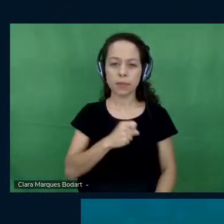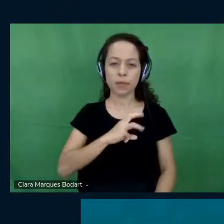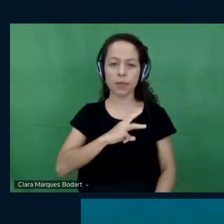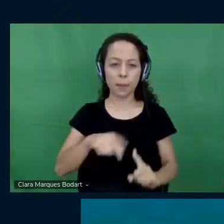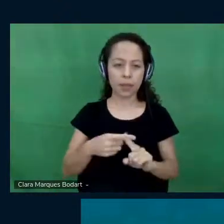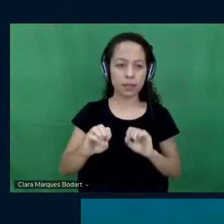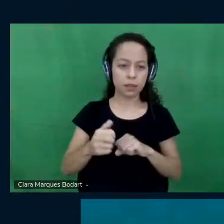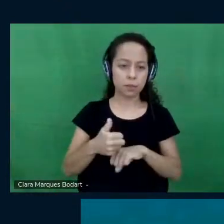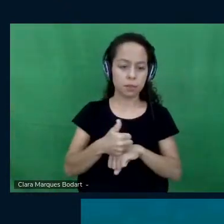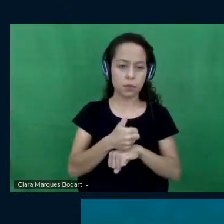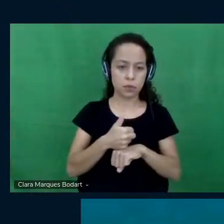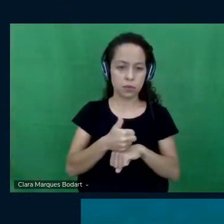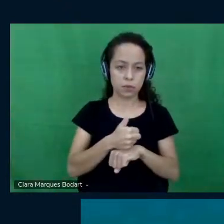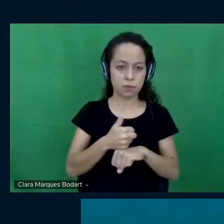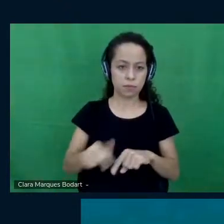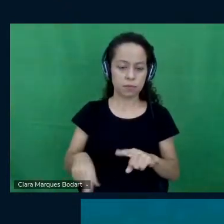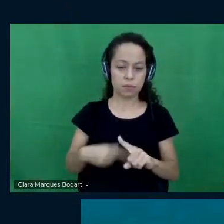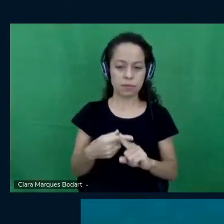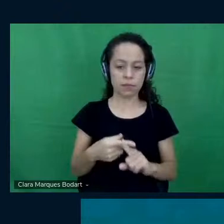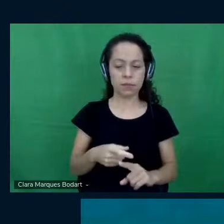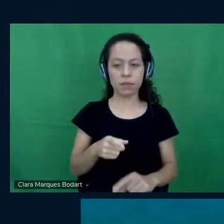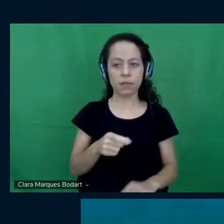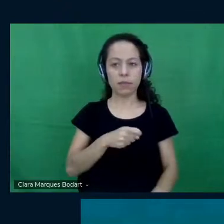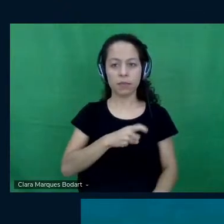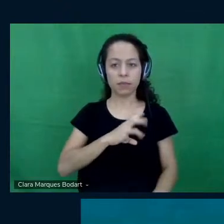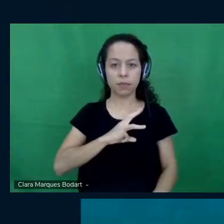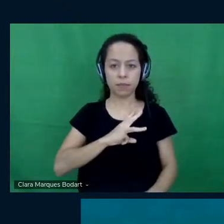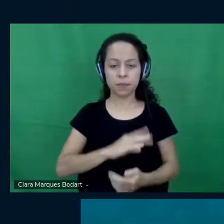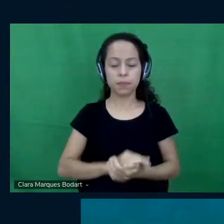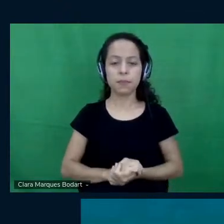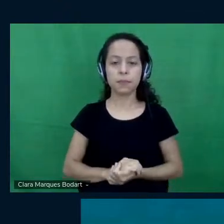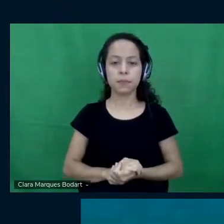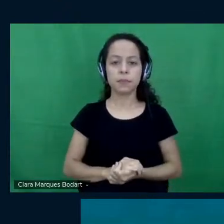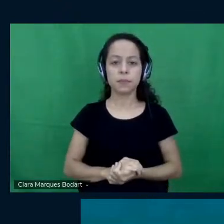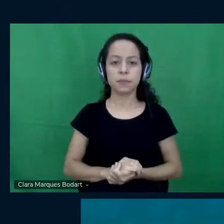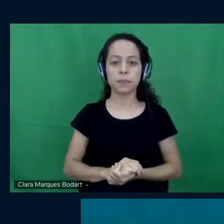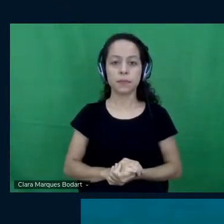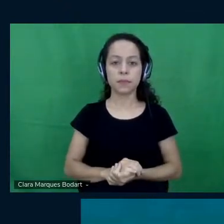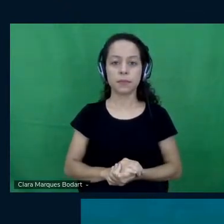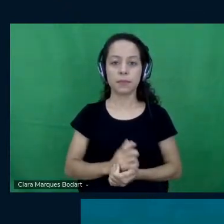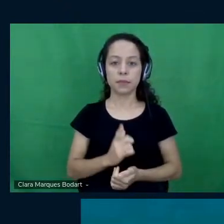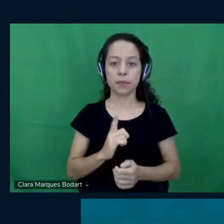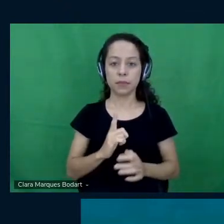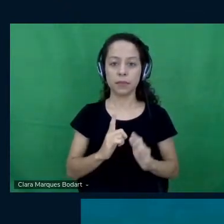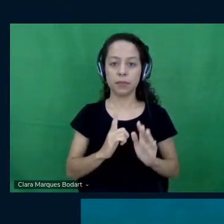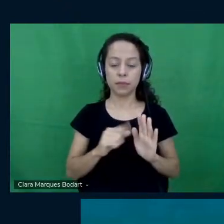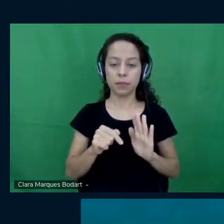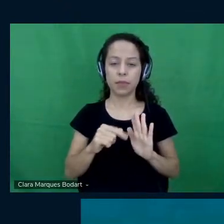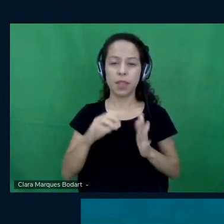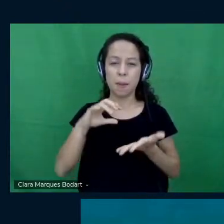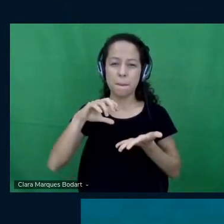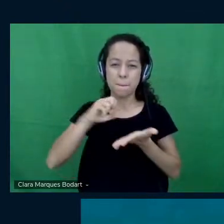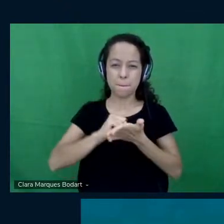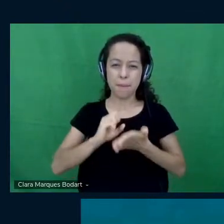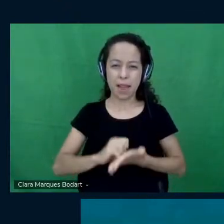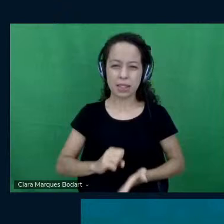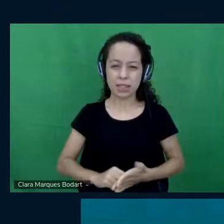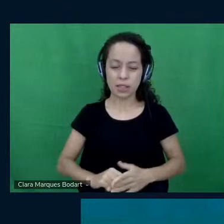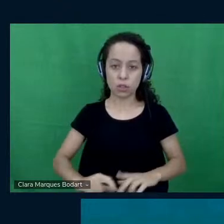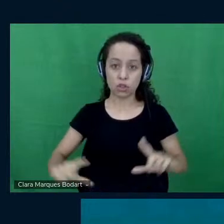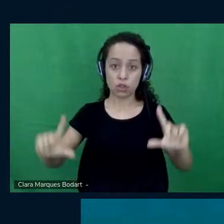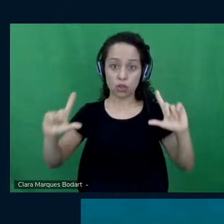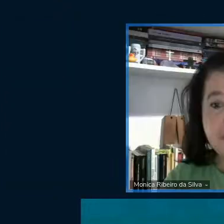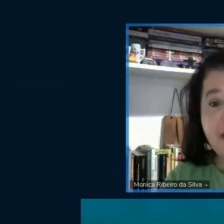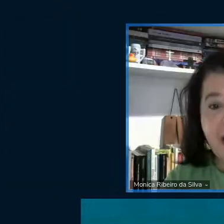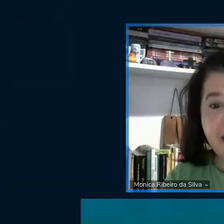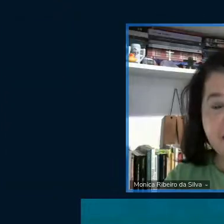né, o ensino médio integrado especialmente. E esse decréscimo de matrículas nas